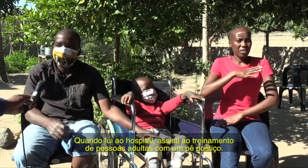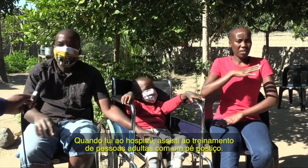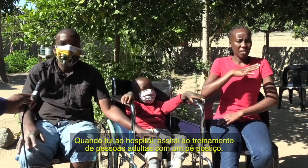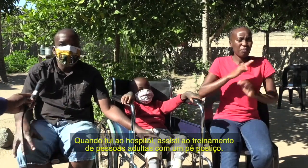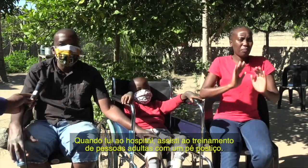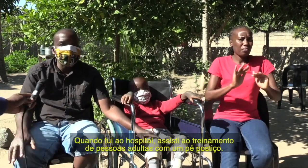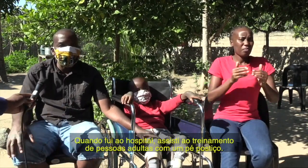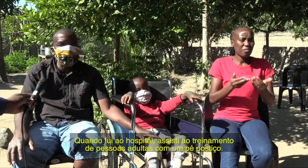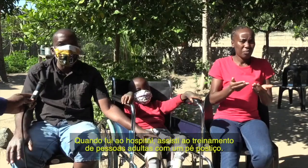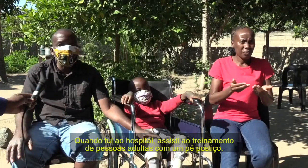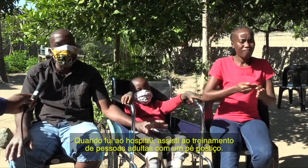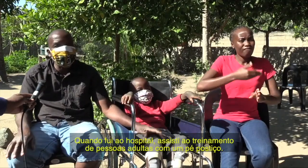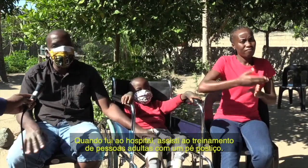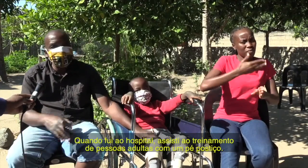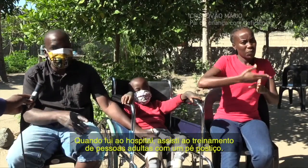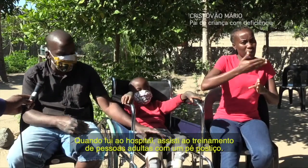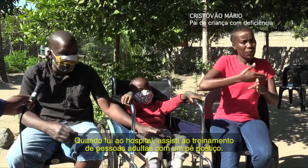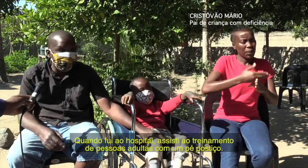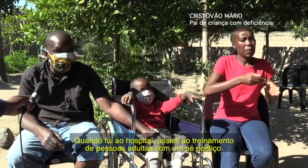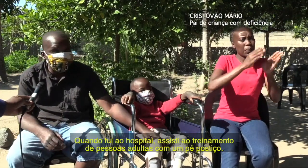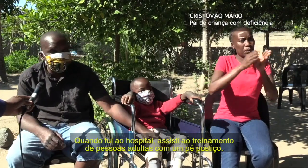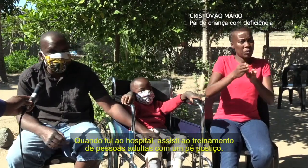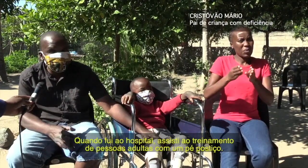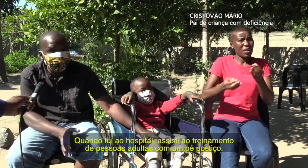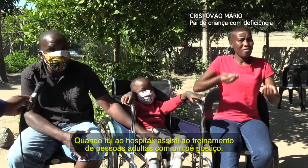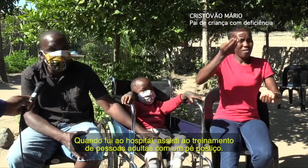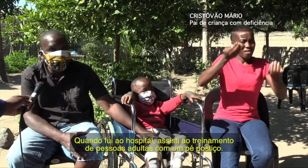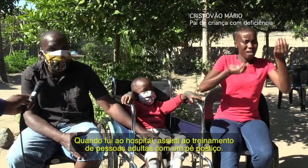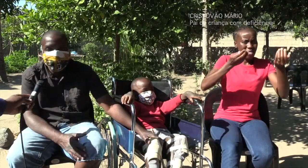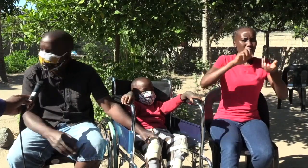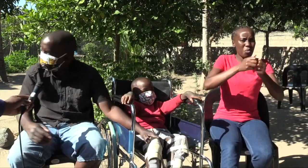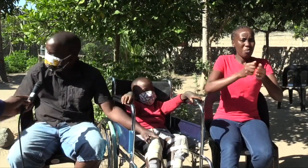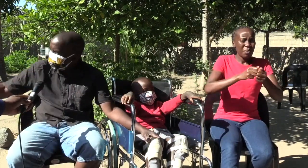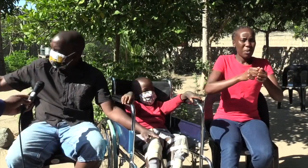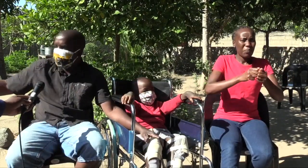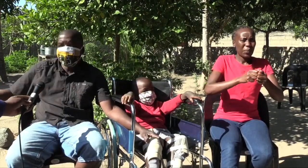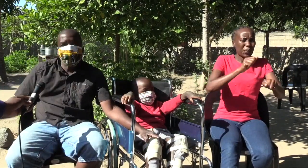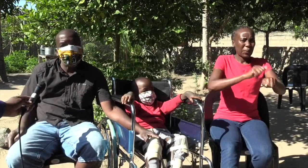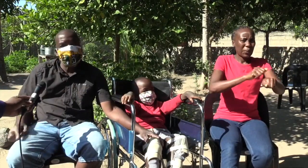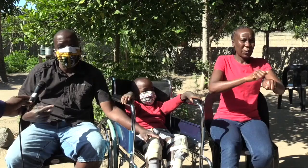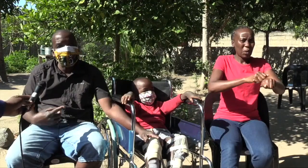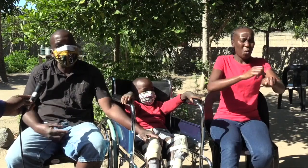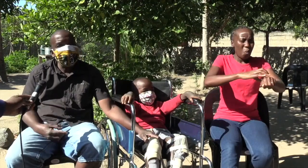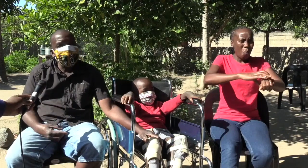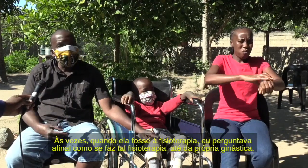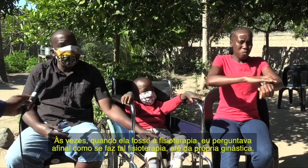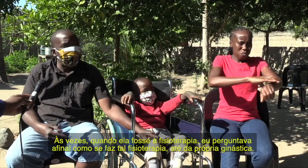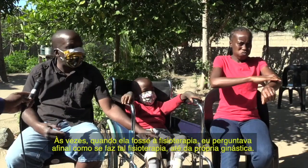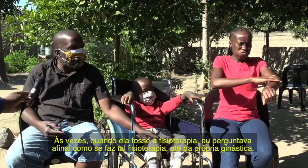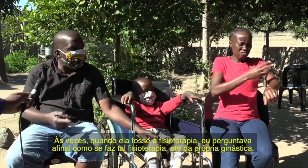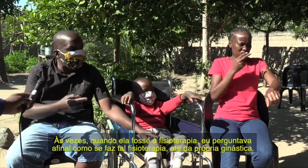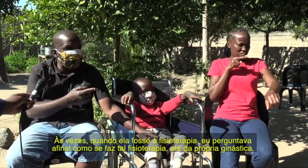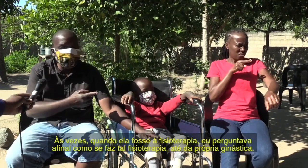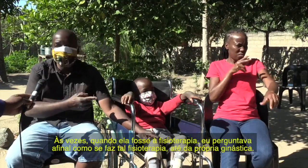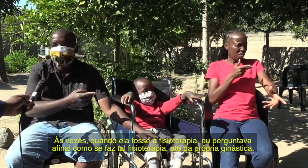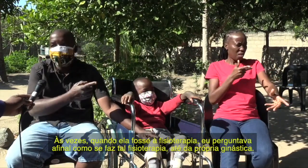treinamento de pessoas adultas com problema de poste então vi isto lá então